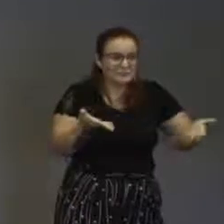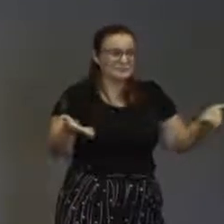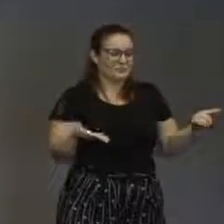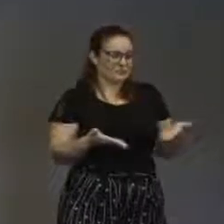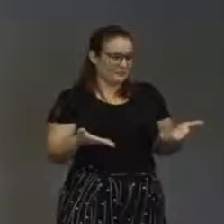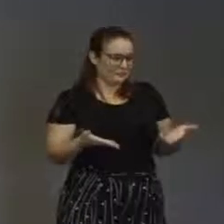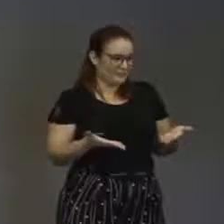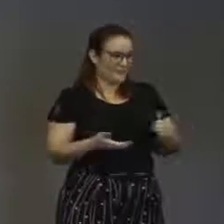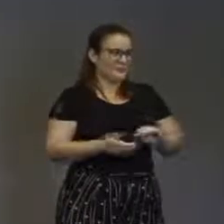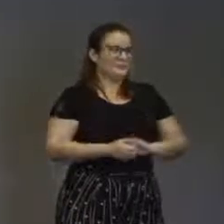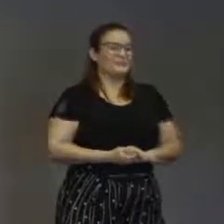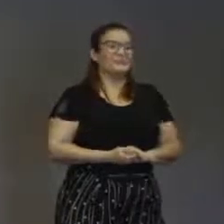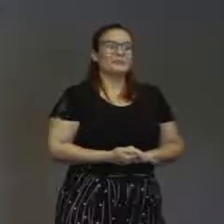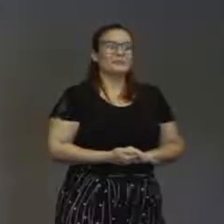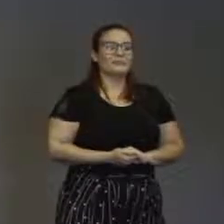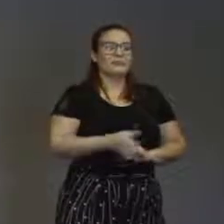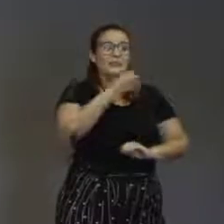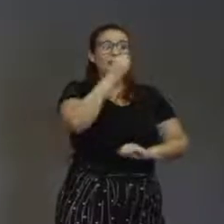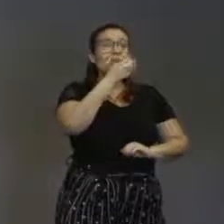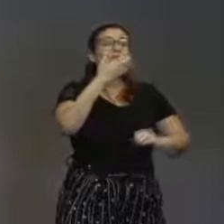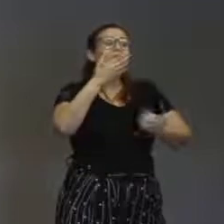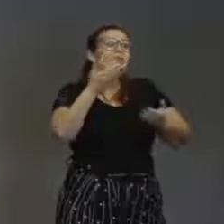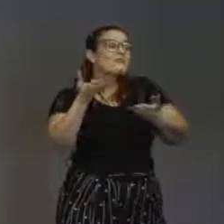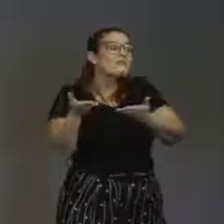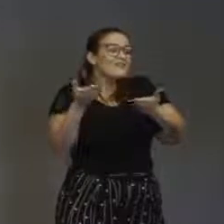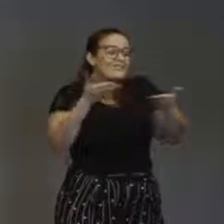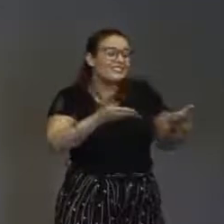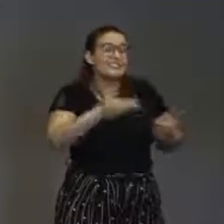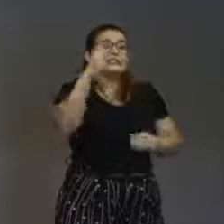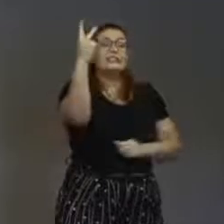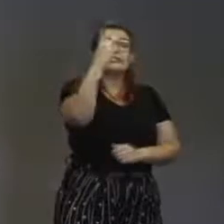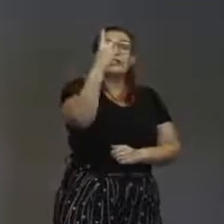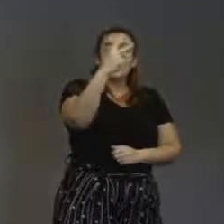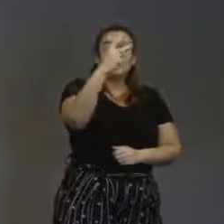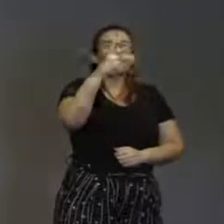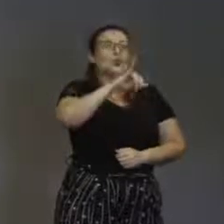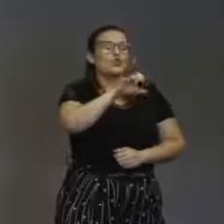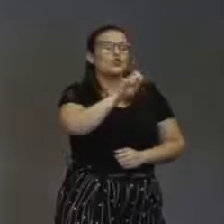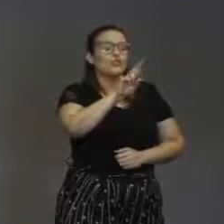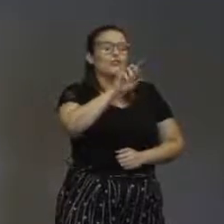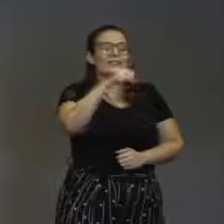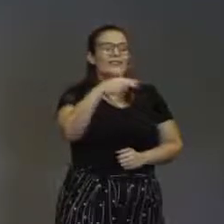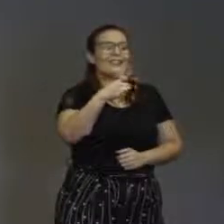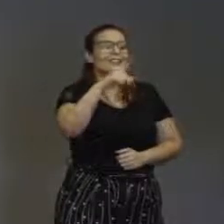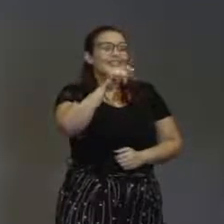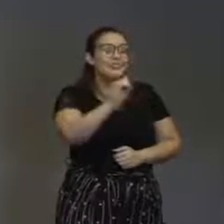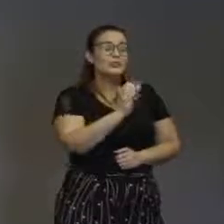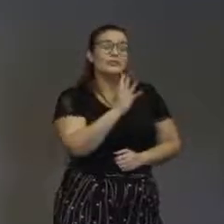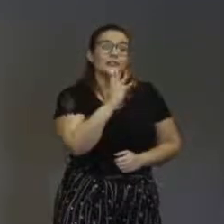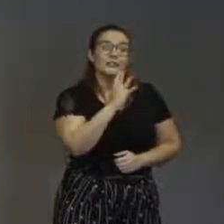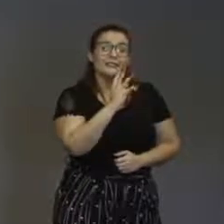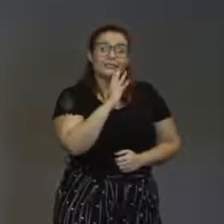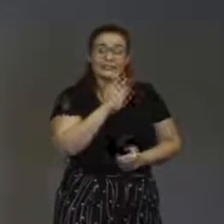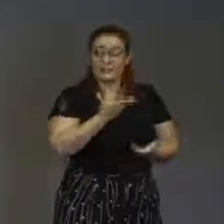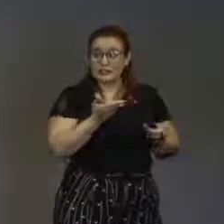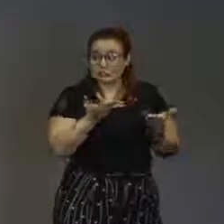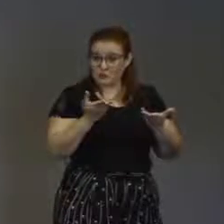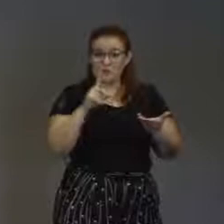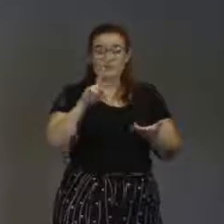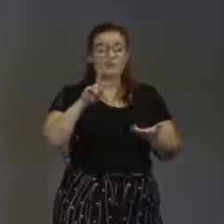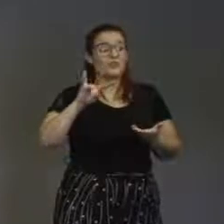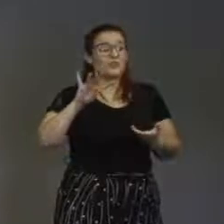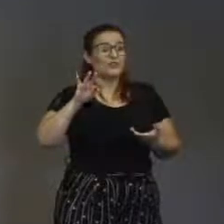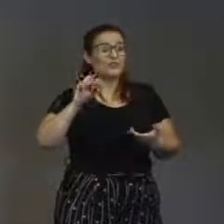aqui, dando as boas-vindas a essa segunda jornada do conhecimento. Como o Vitor nos disse e